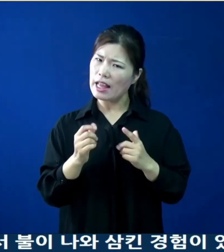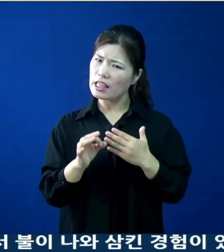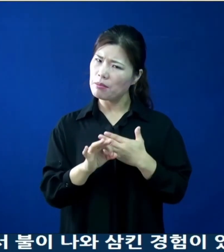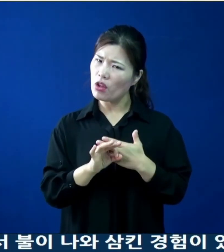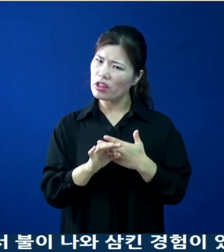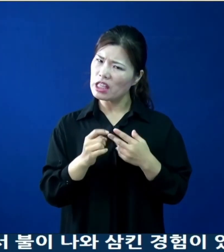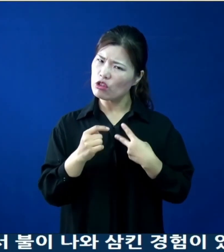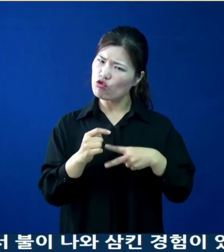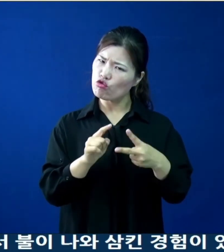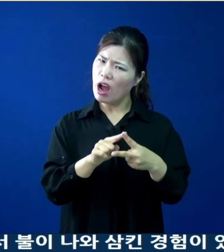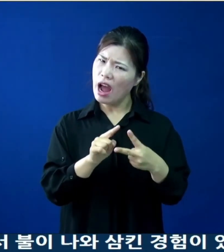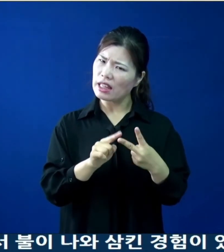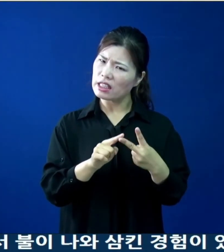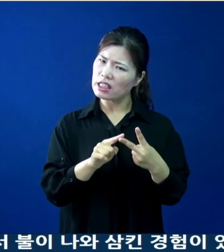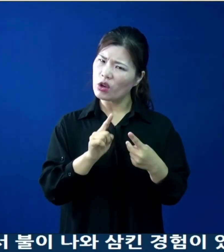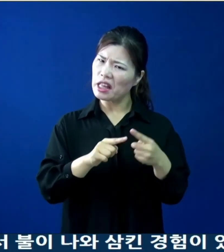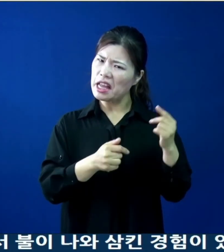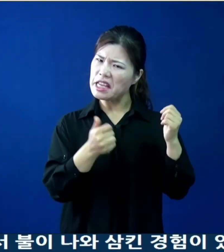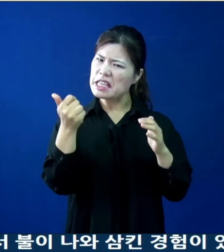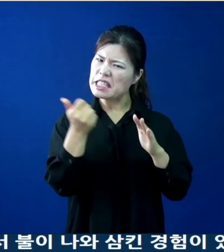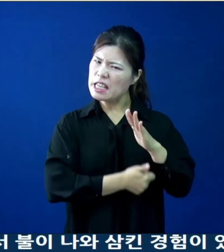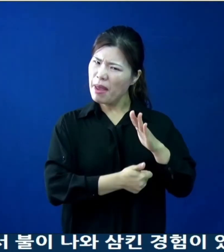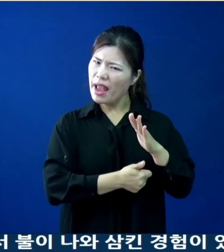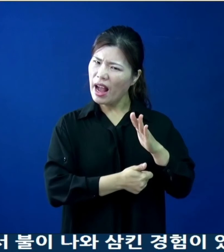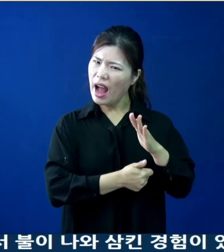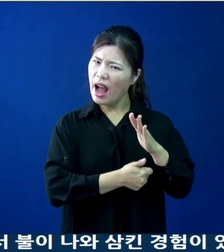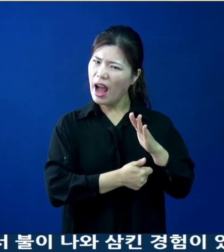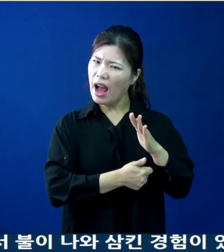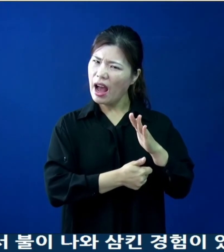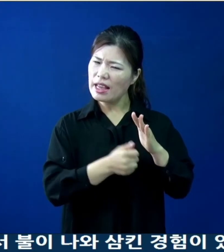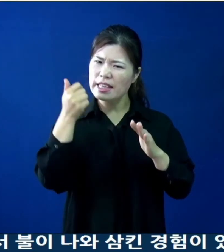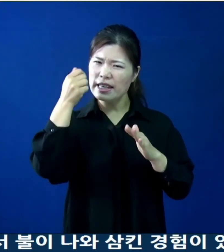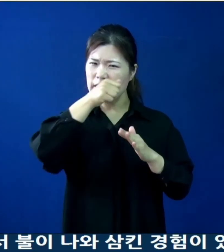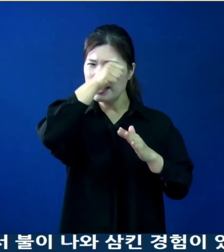전체의 실패라고 볼 것이냐, 한번 의문을 던져봐야 됩니다.